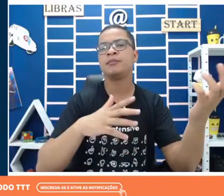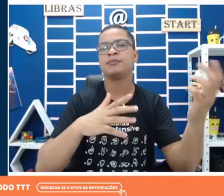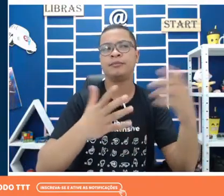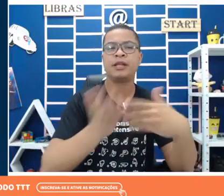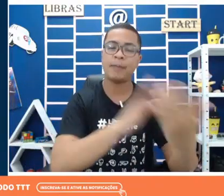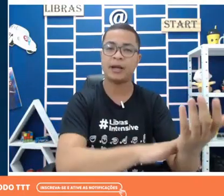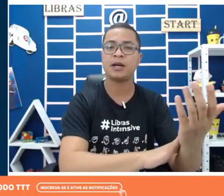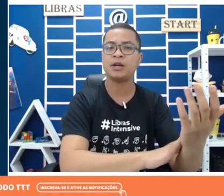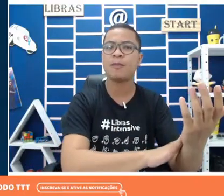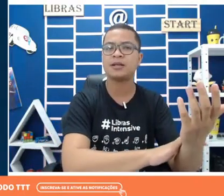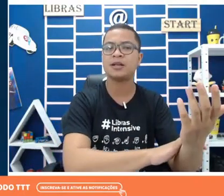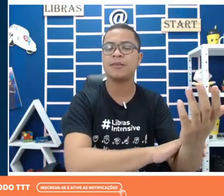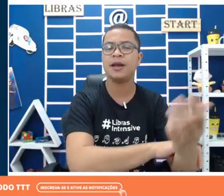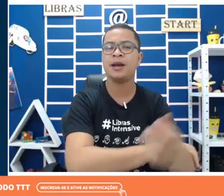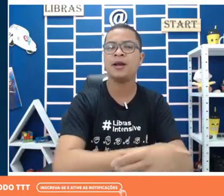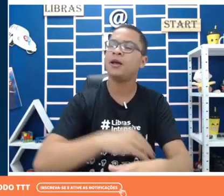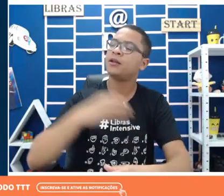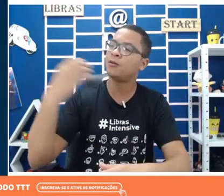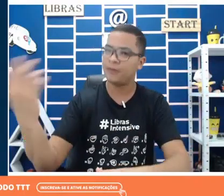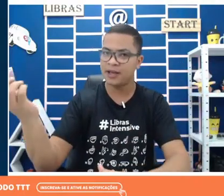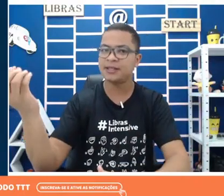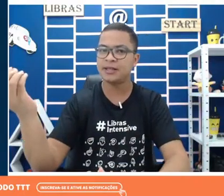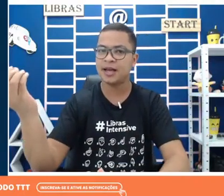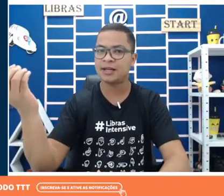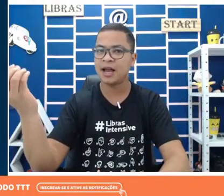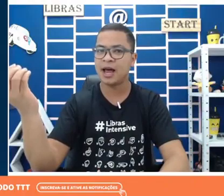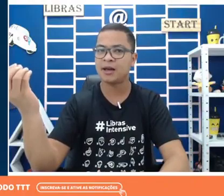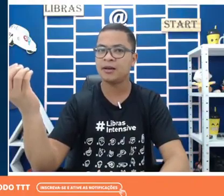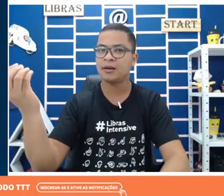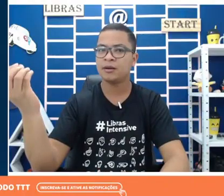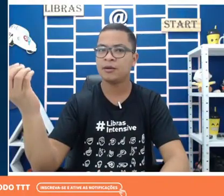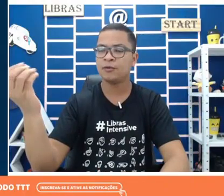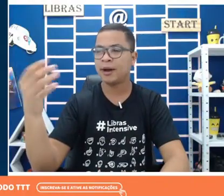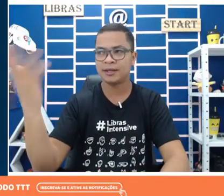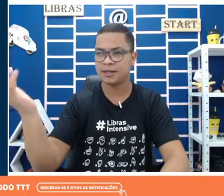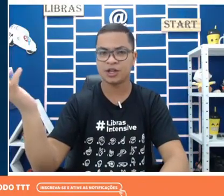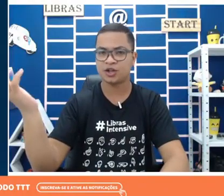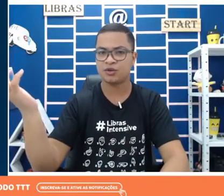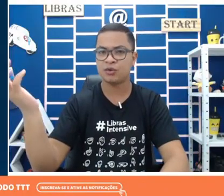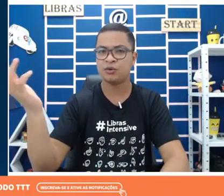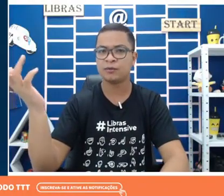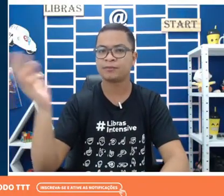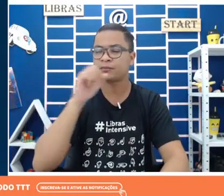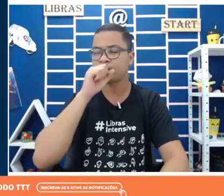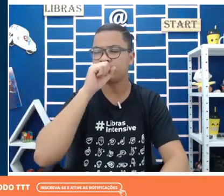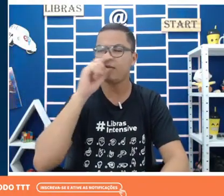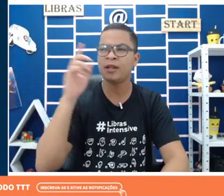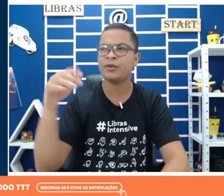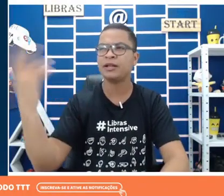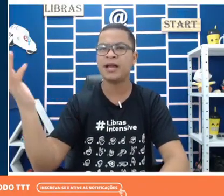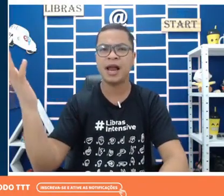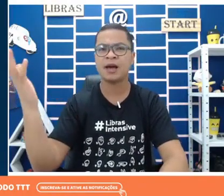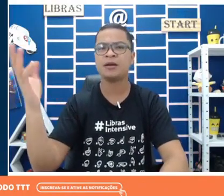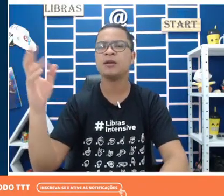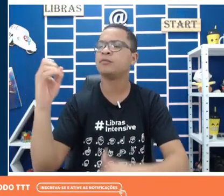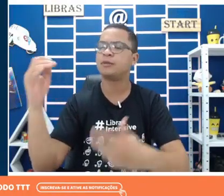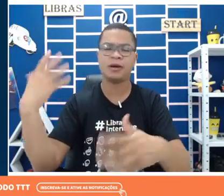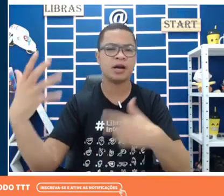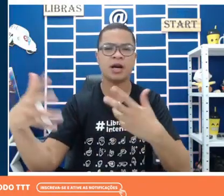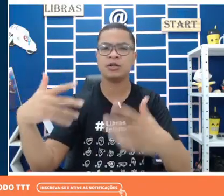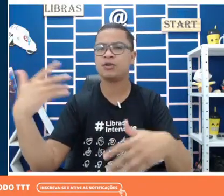está interpretando ou passando para ele. Então, fez em sinais lá, o palestrante é surdo, então ele está